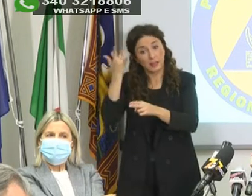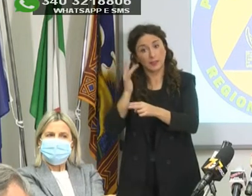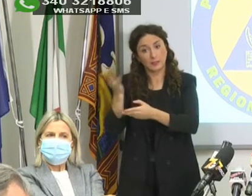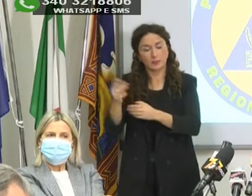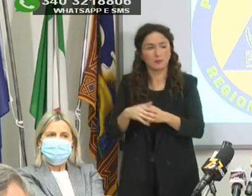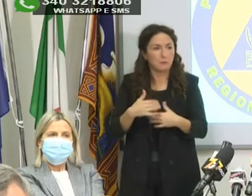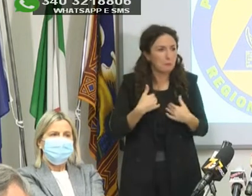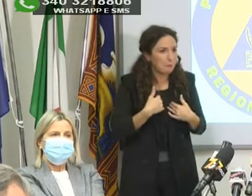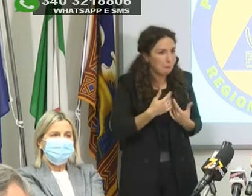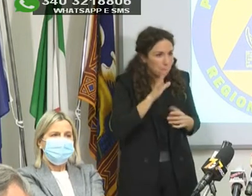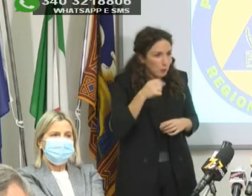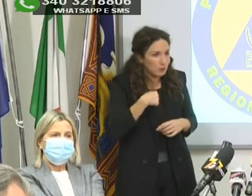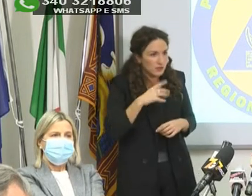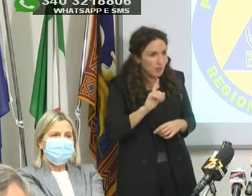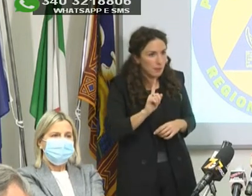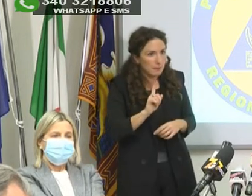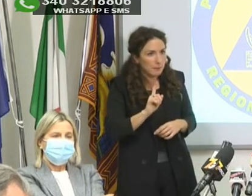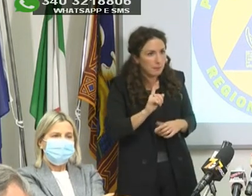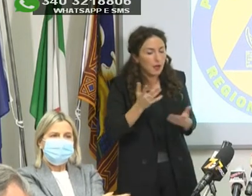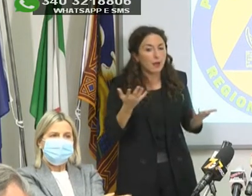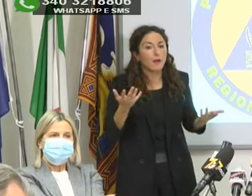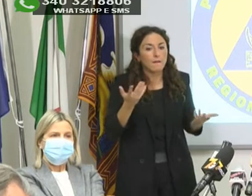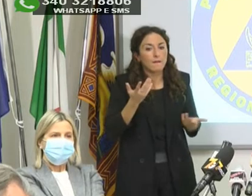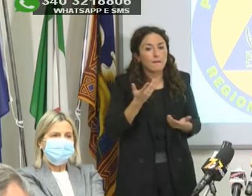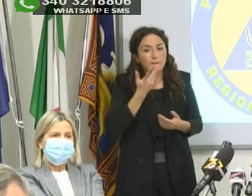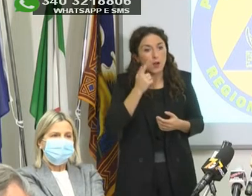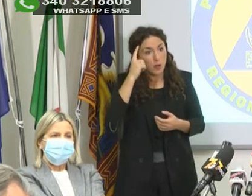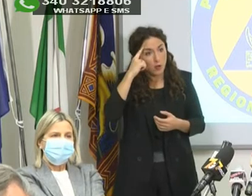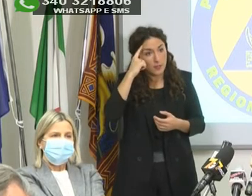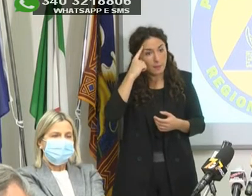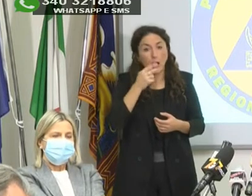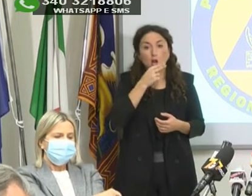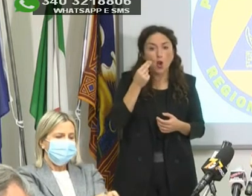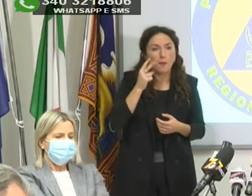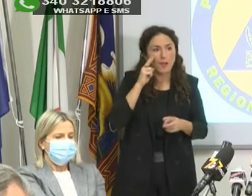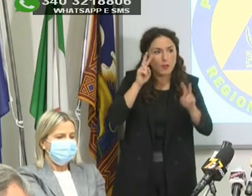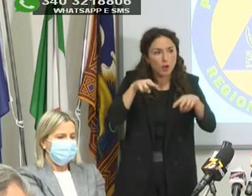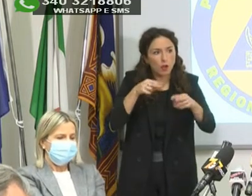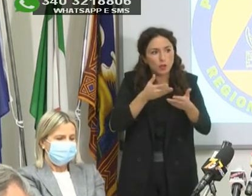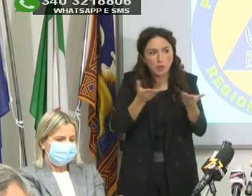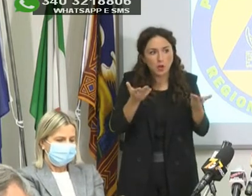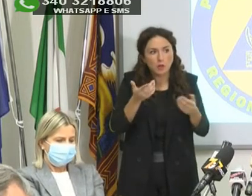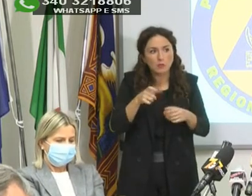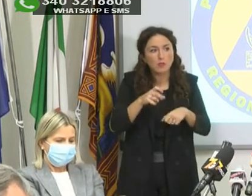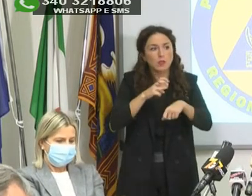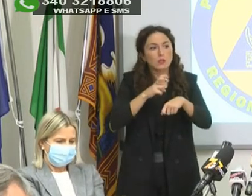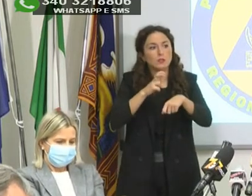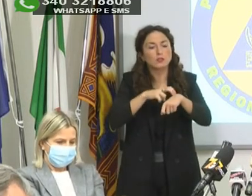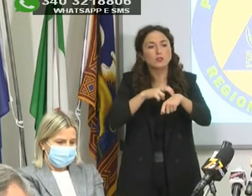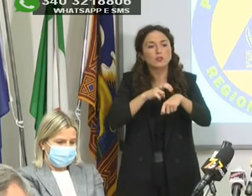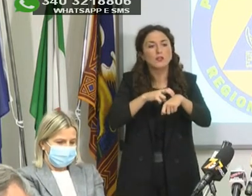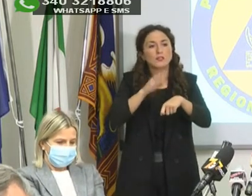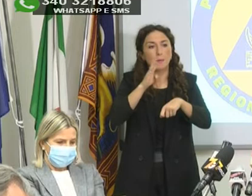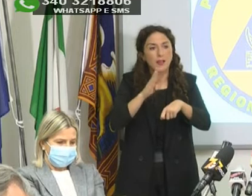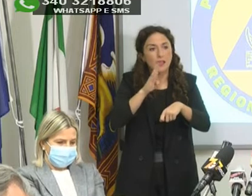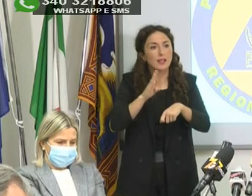A me non risulta, però se è caduto vedremo di capire chi, se avete il nome facciamo una verifica. C'è sicuramente il dottor Scibetta e la dottoressa